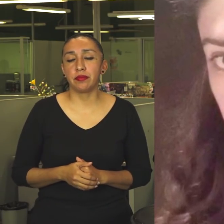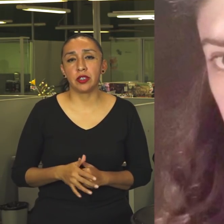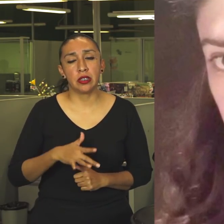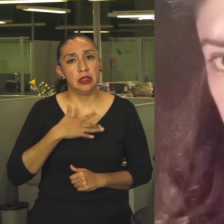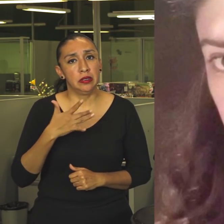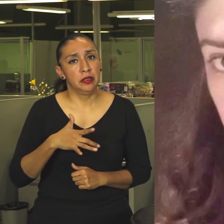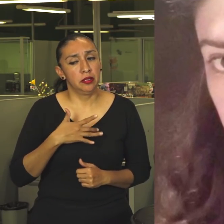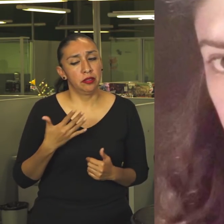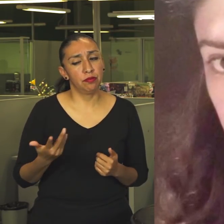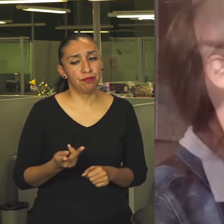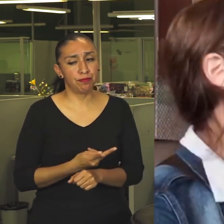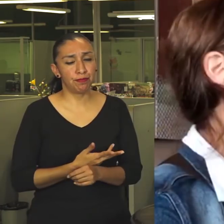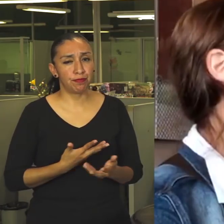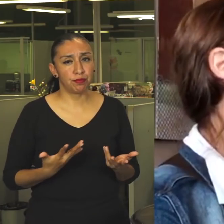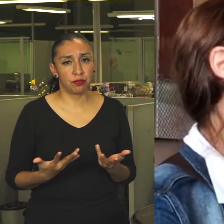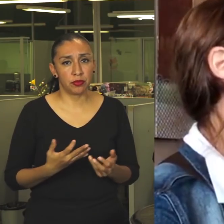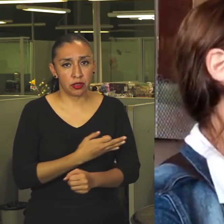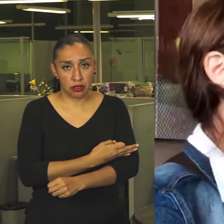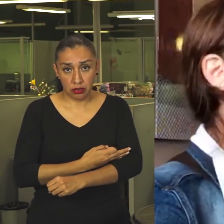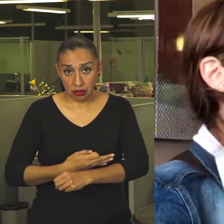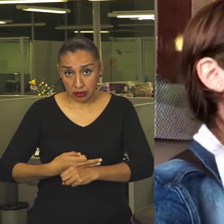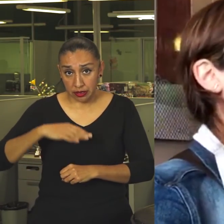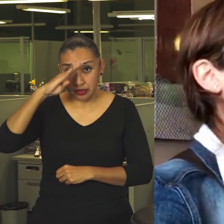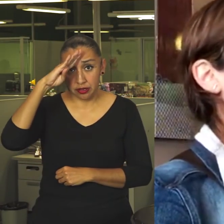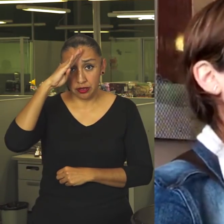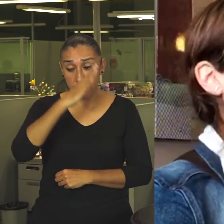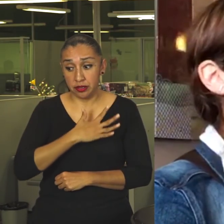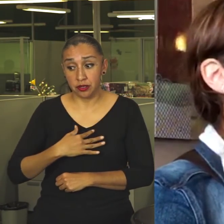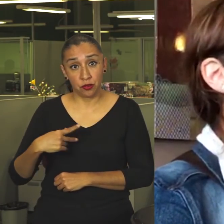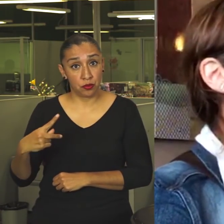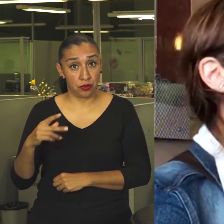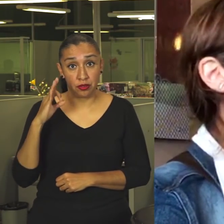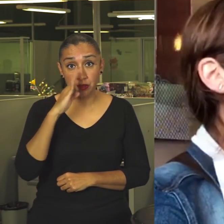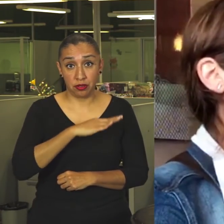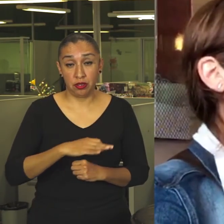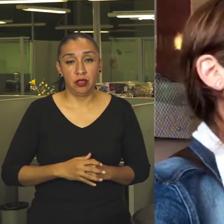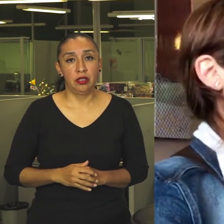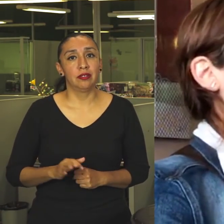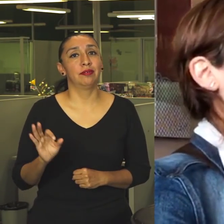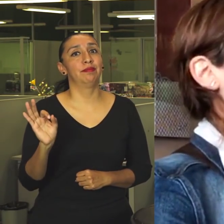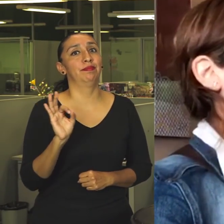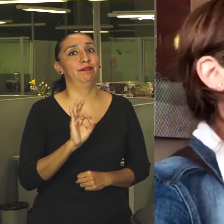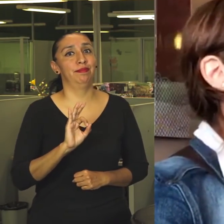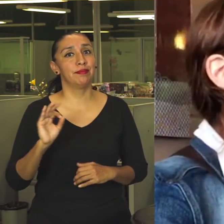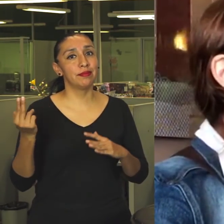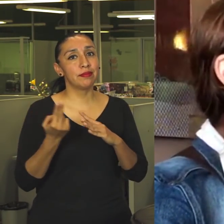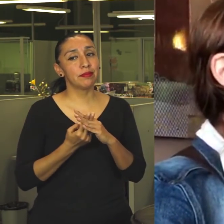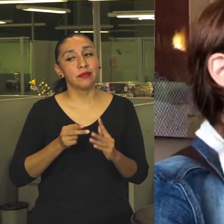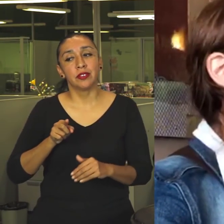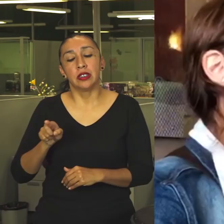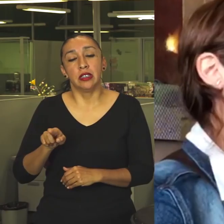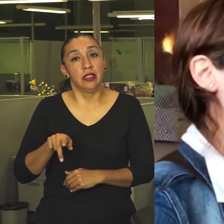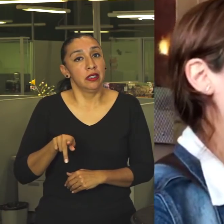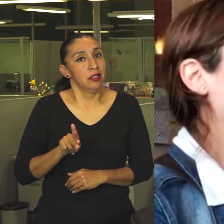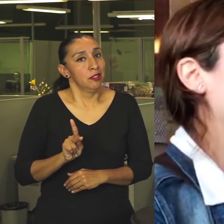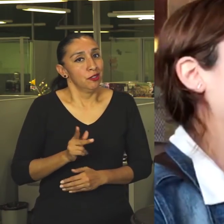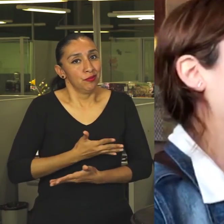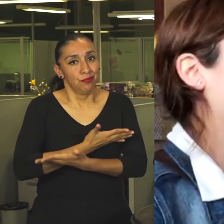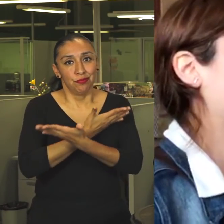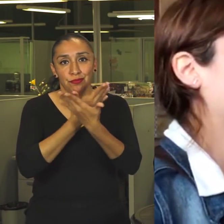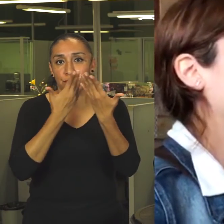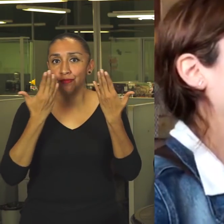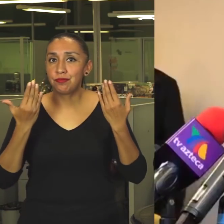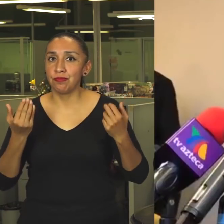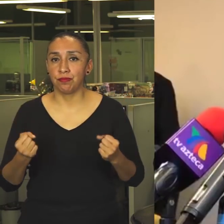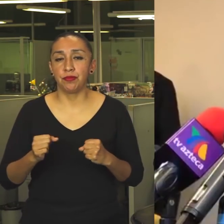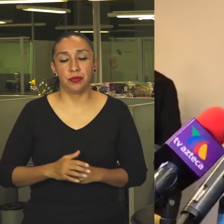familia tiene como principal sospechoso al hijastro es decir el hijo del esposo de fernanda puesto que fue descrito